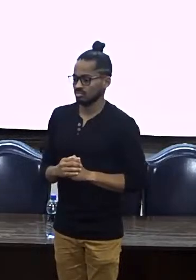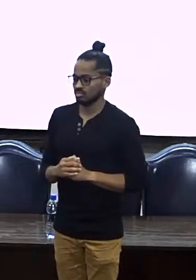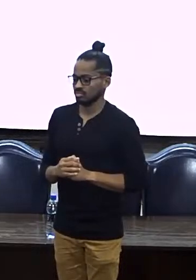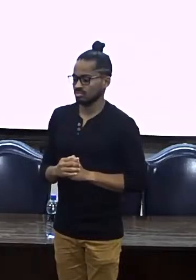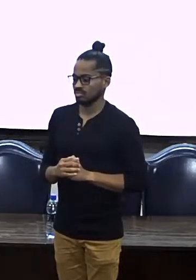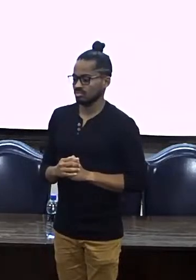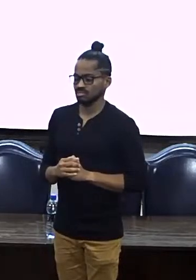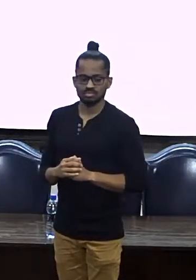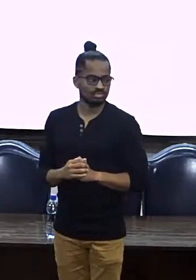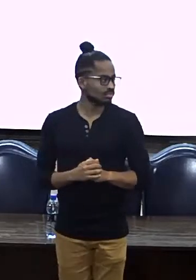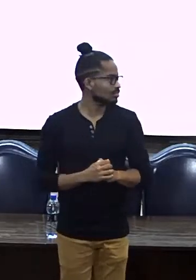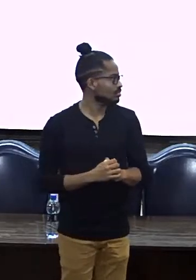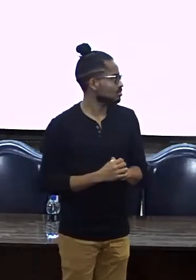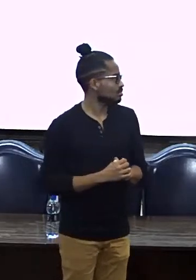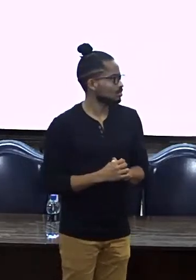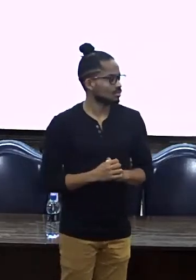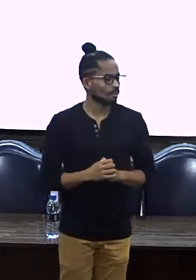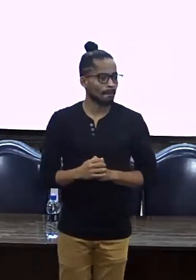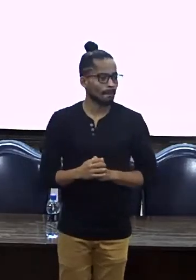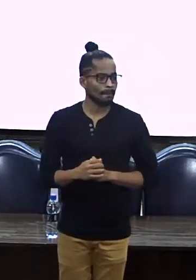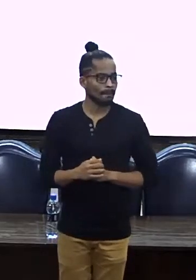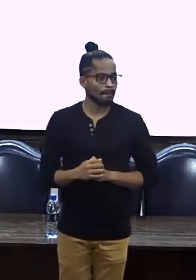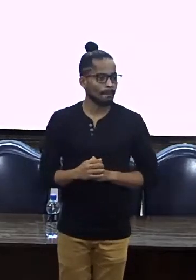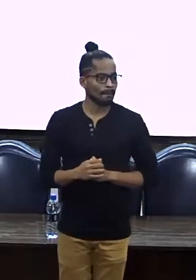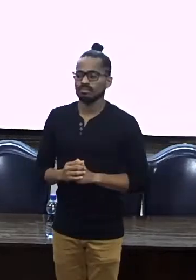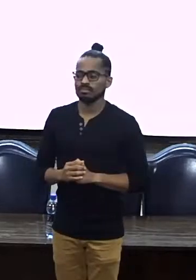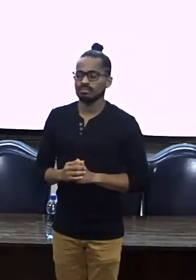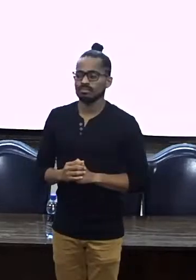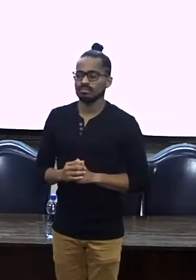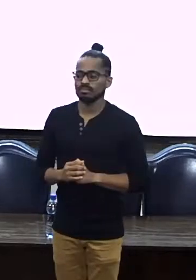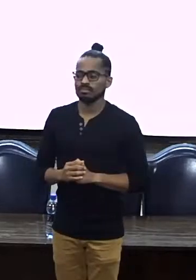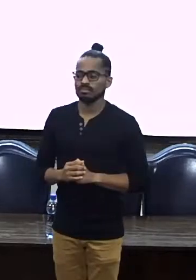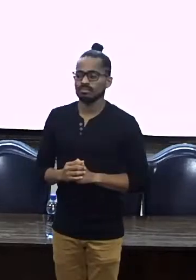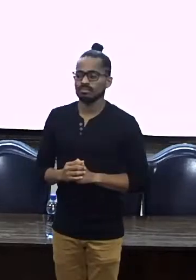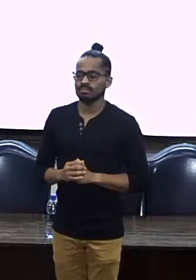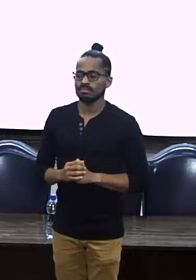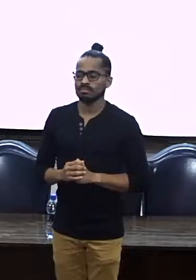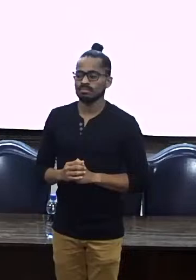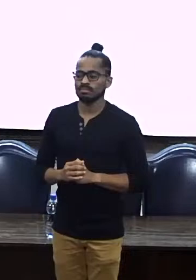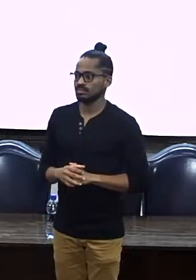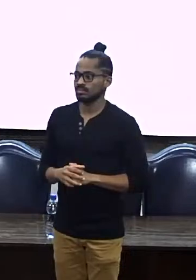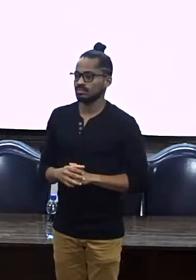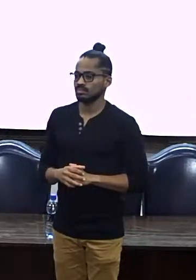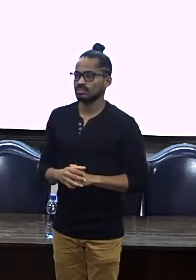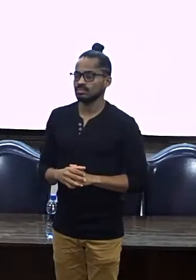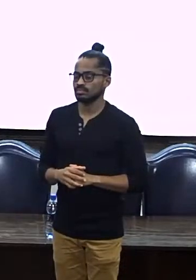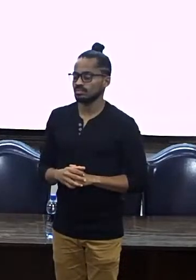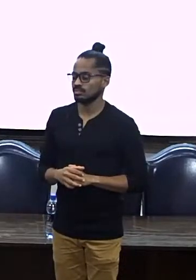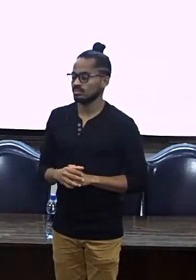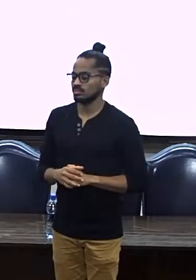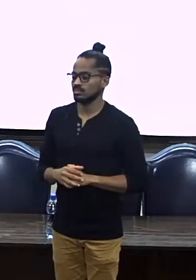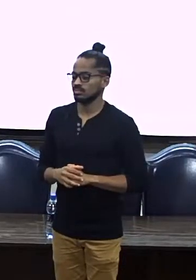acento, tá? Ela elaborou um experimento para verificar a altura de mandíbula,